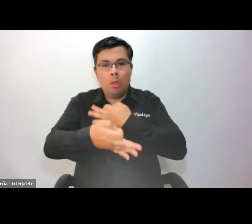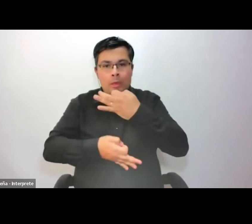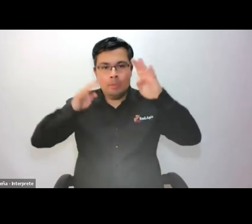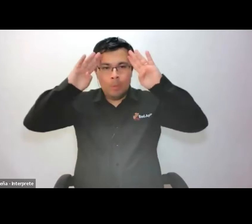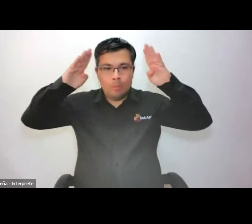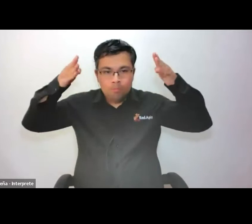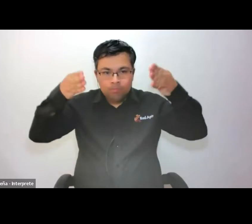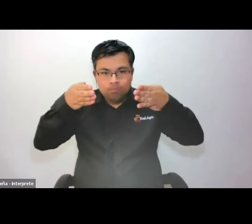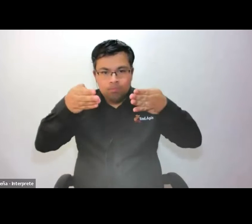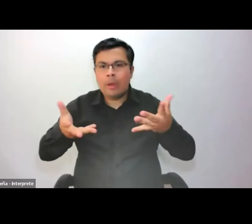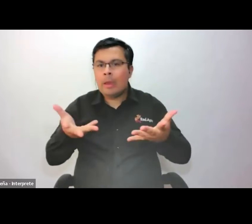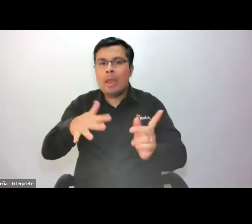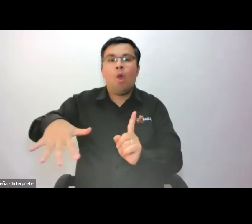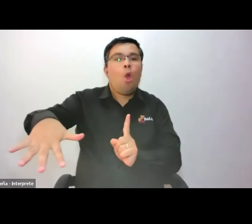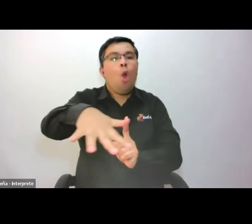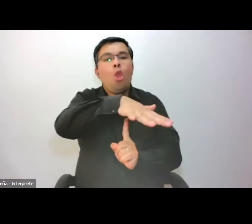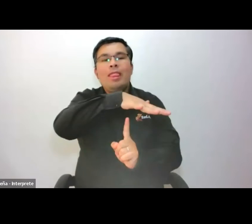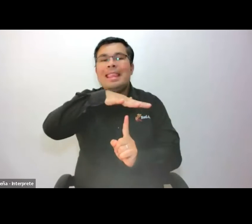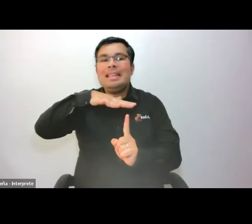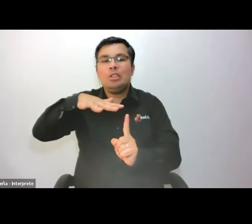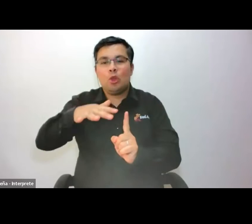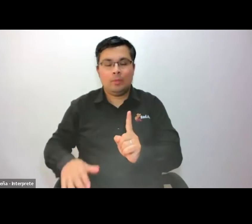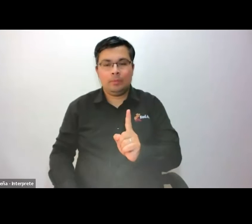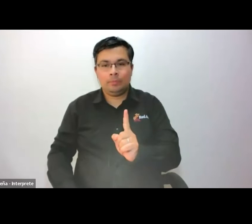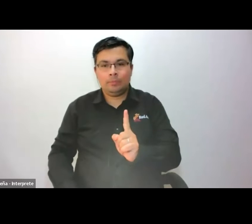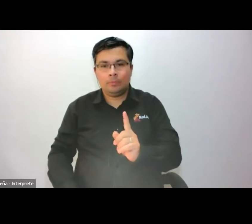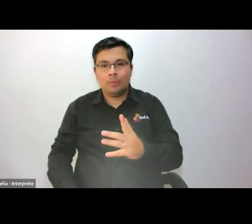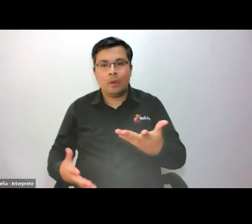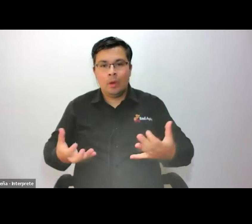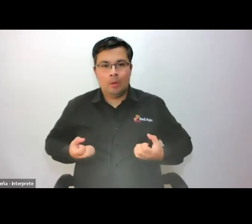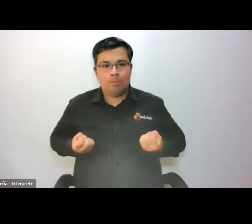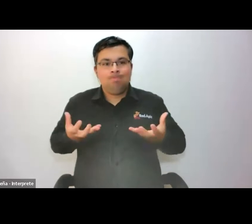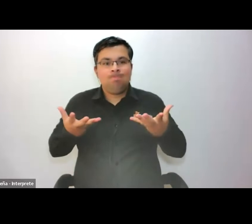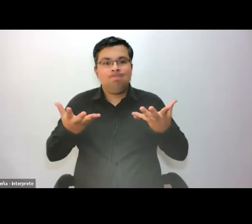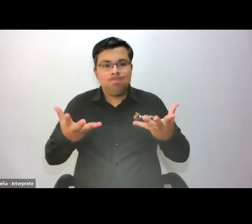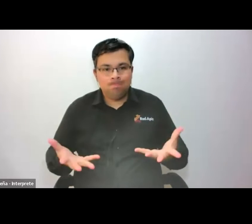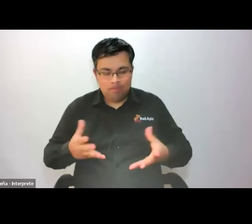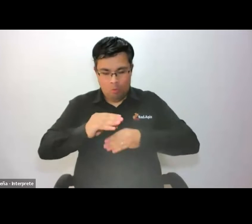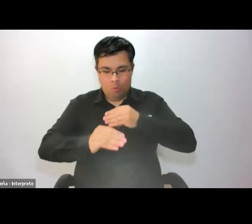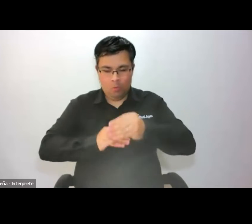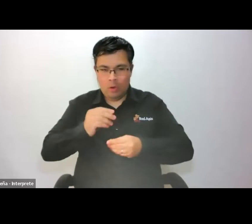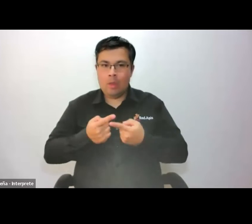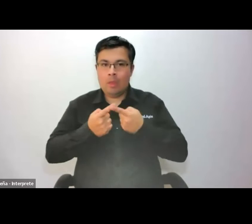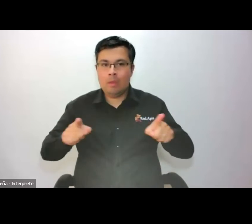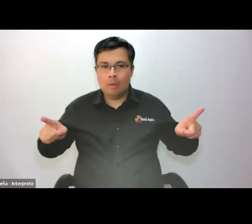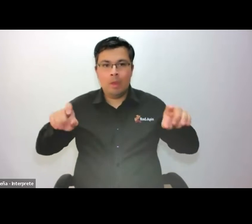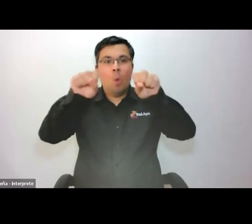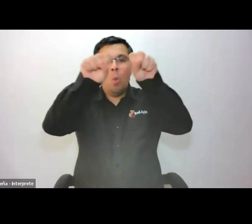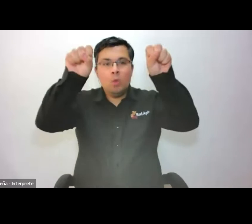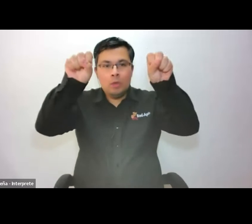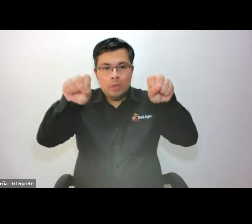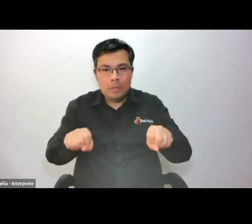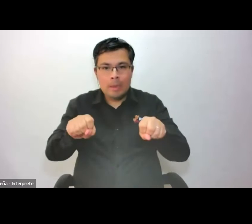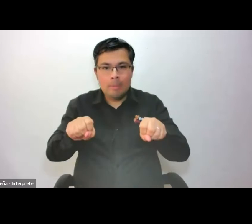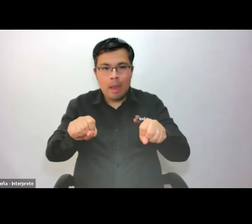de condición, de una condición que se manifiesta con un funcionamiento distinto por un sistema nervioso